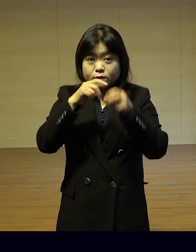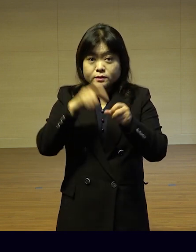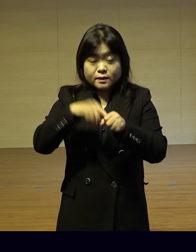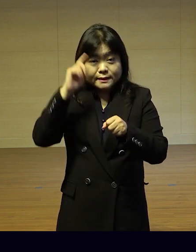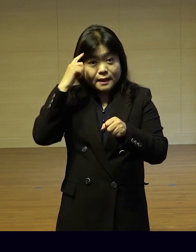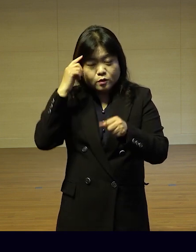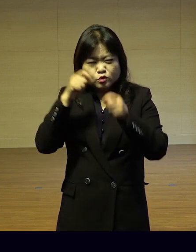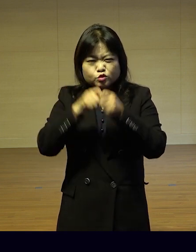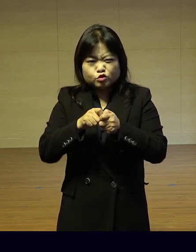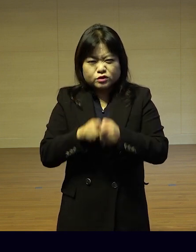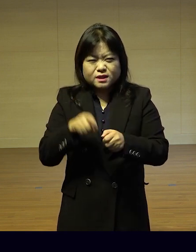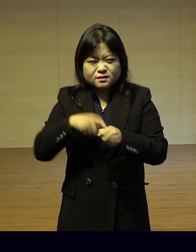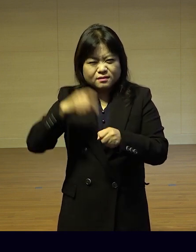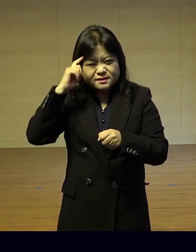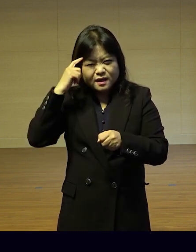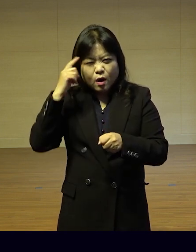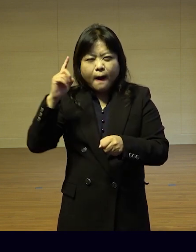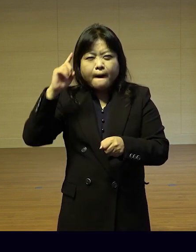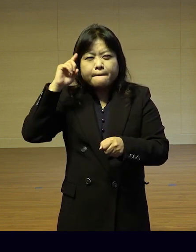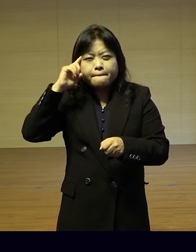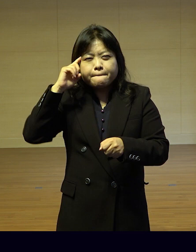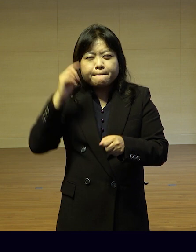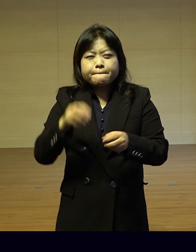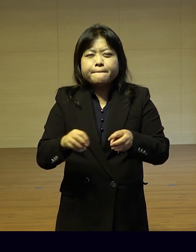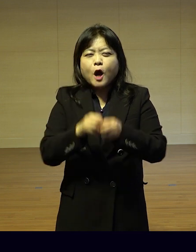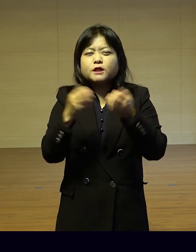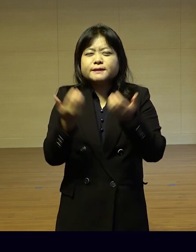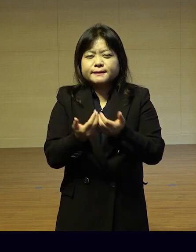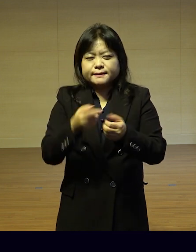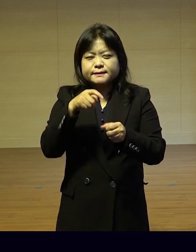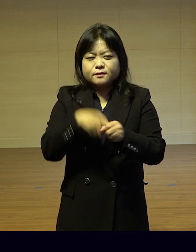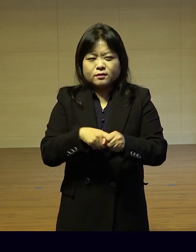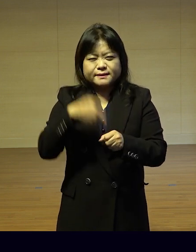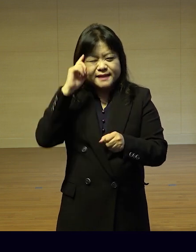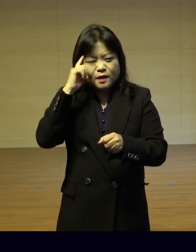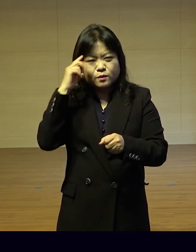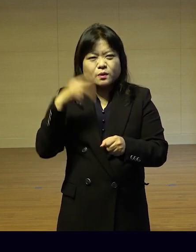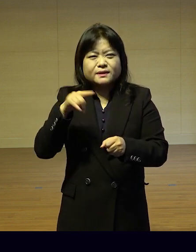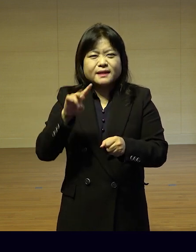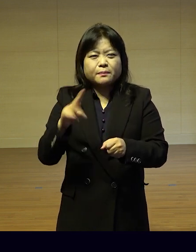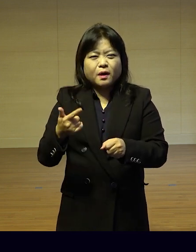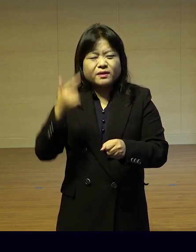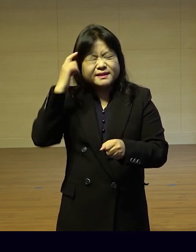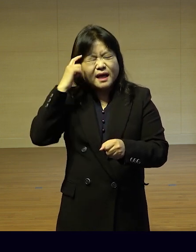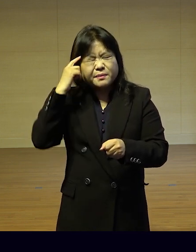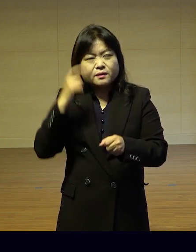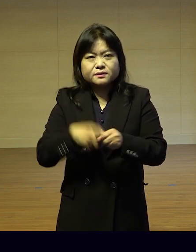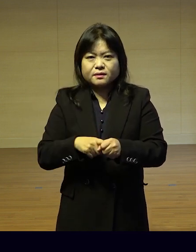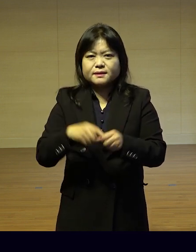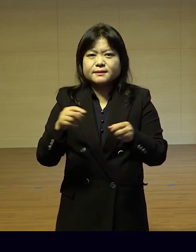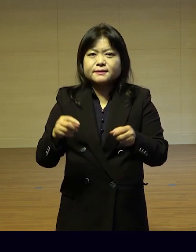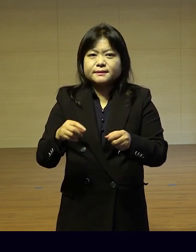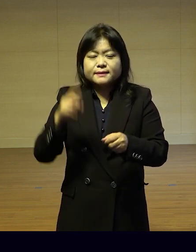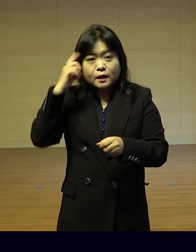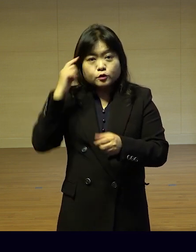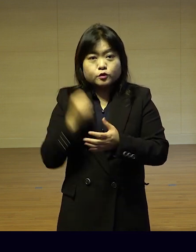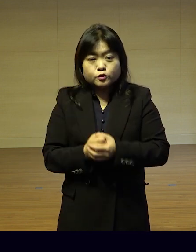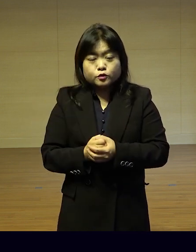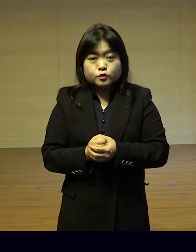사유, 구체적 사유, 변증적 사유, 사변적 사유라고 부를 수 있습니다. 전자는 분열을 고착시키는